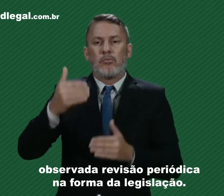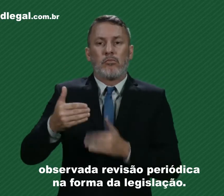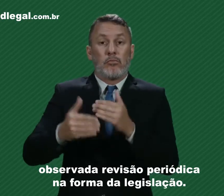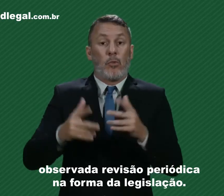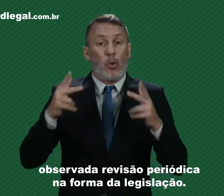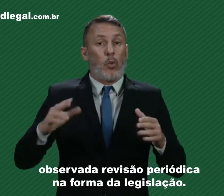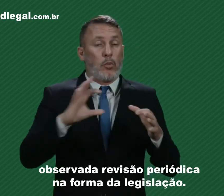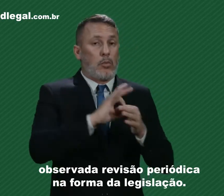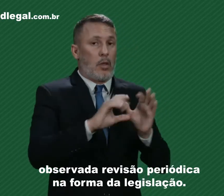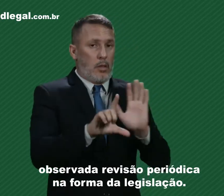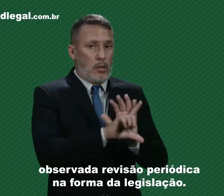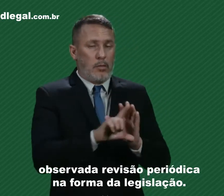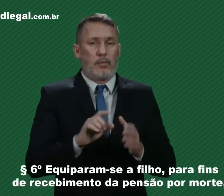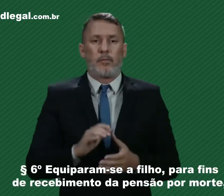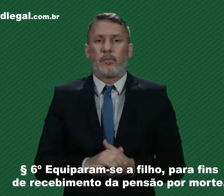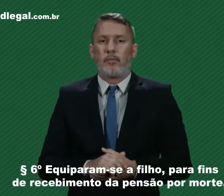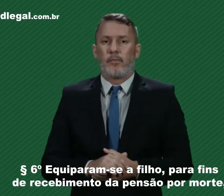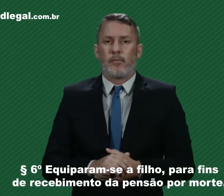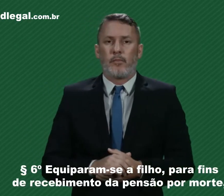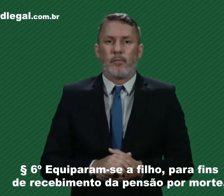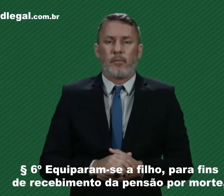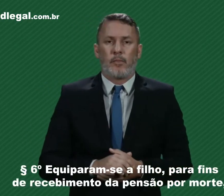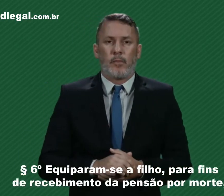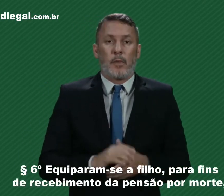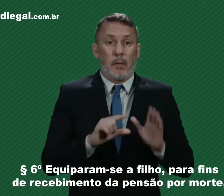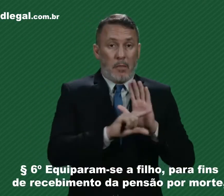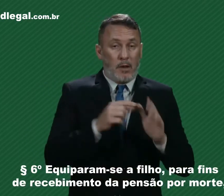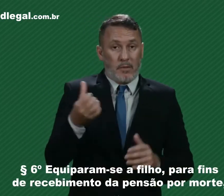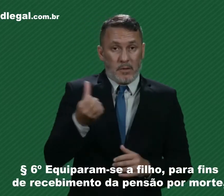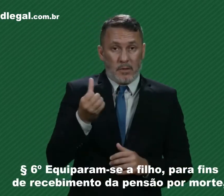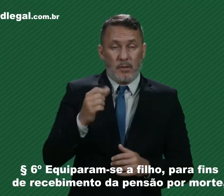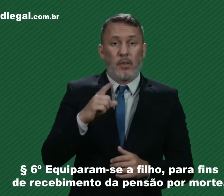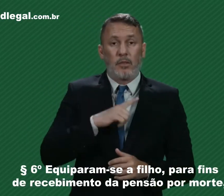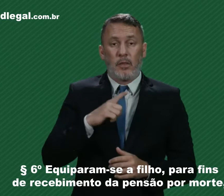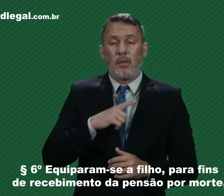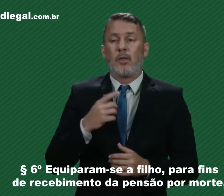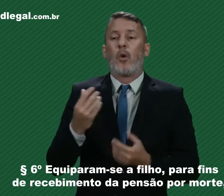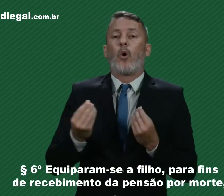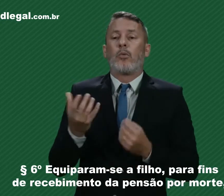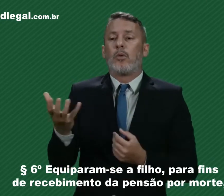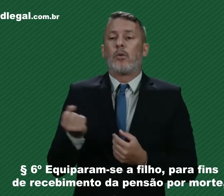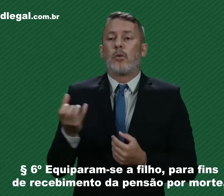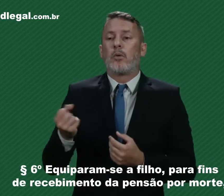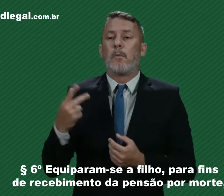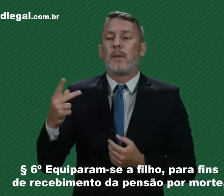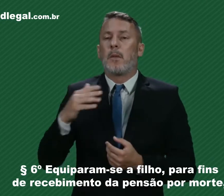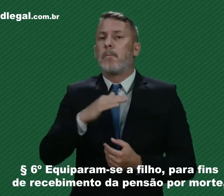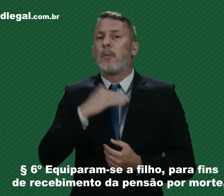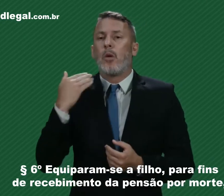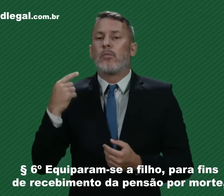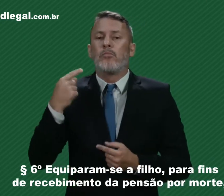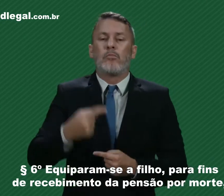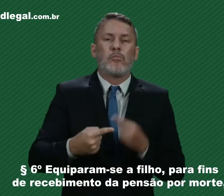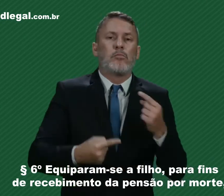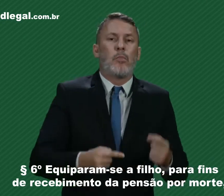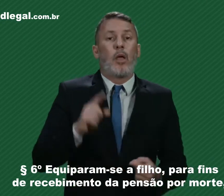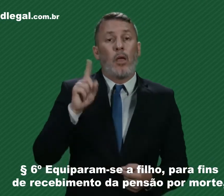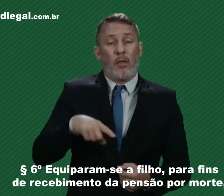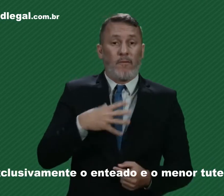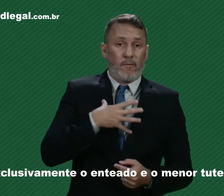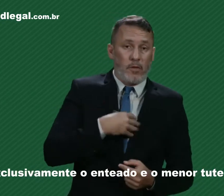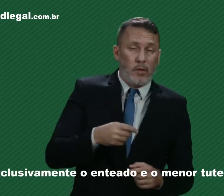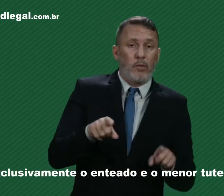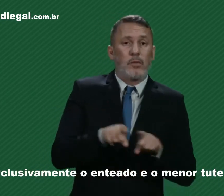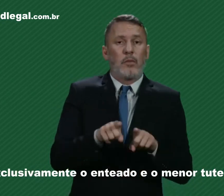periódica na forma da legislação. Parágrafo 6º. Equiparam-se a filho para fins de recebimento da pensão por